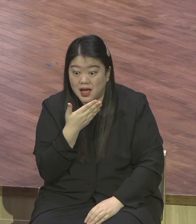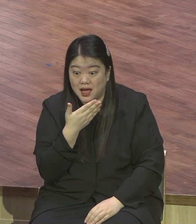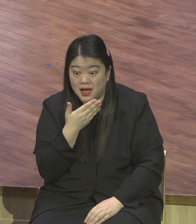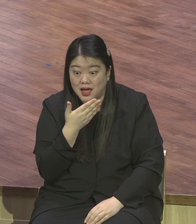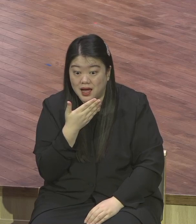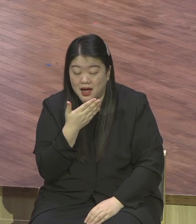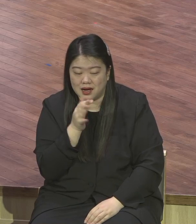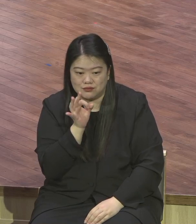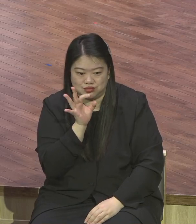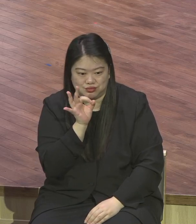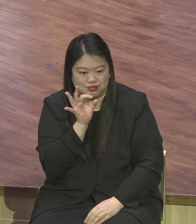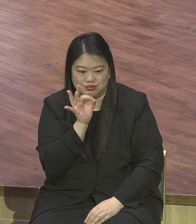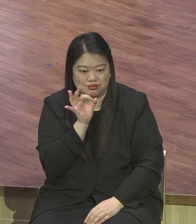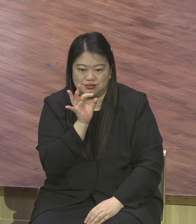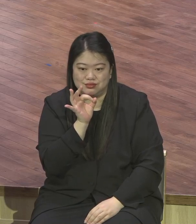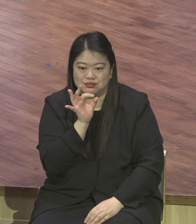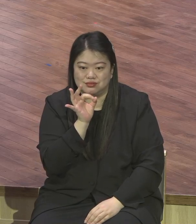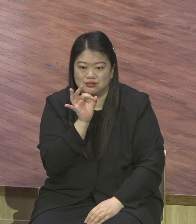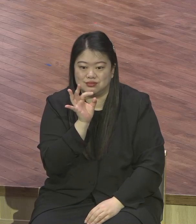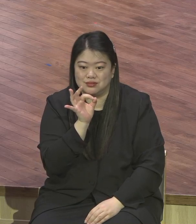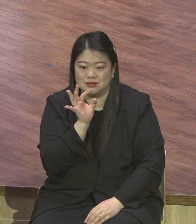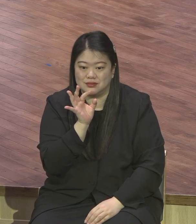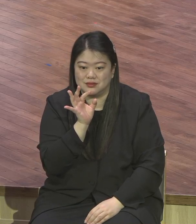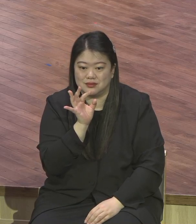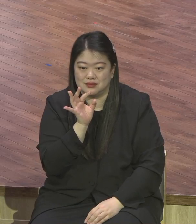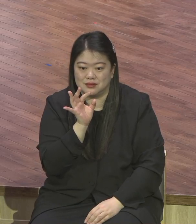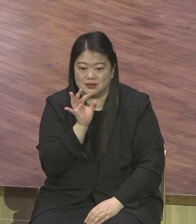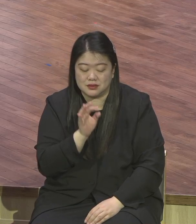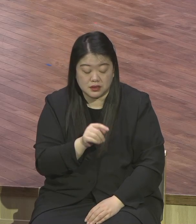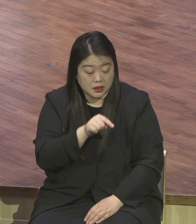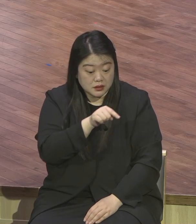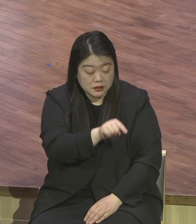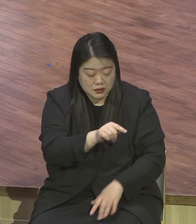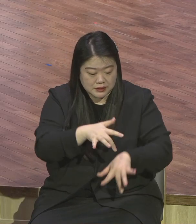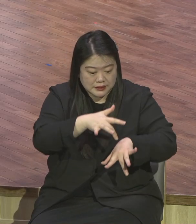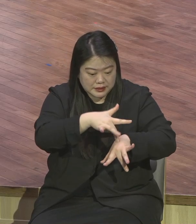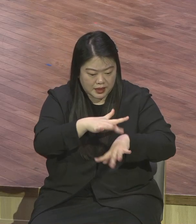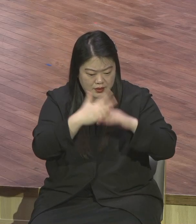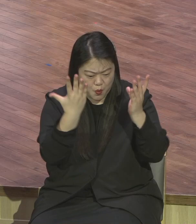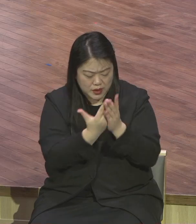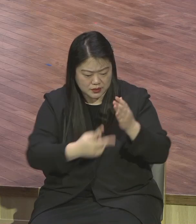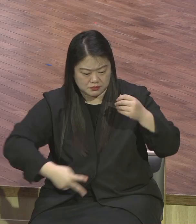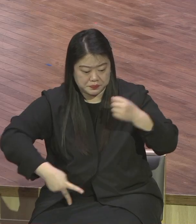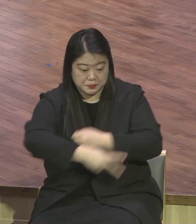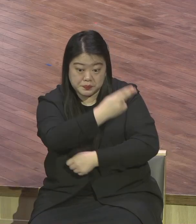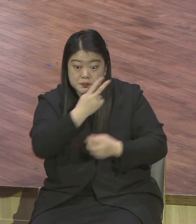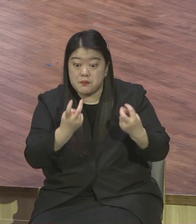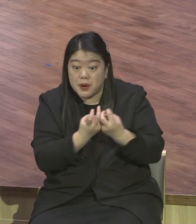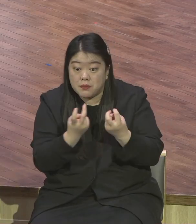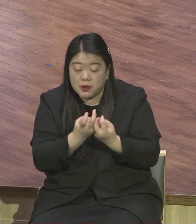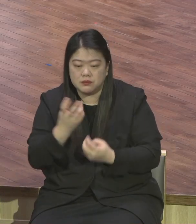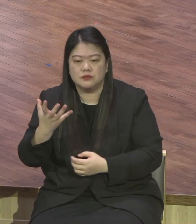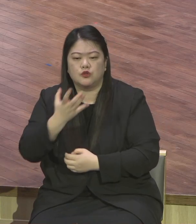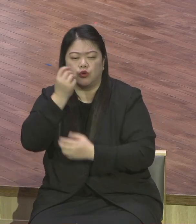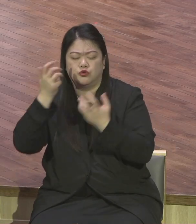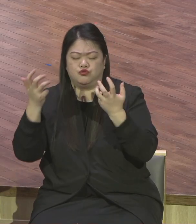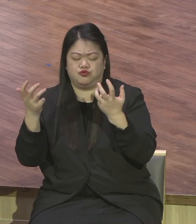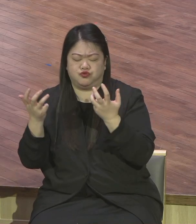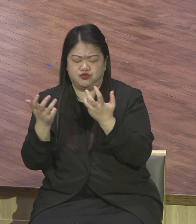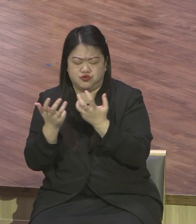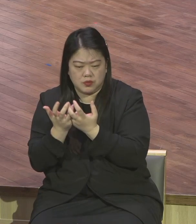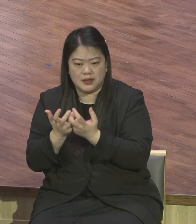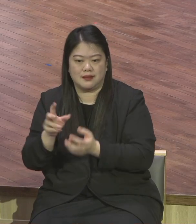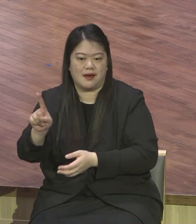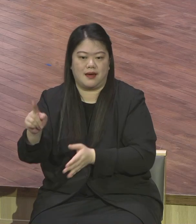안 됩니다. 자, 이것은 바로 성령 충만함 받아야 해결됩니다.